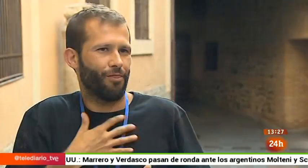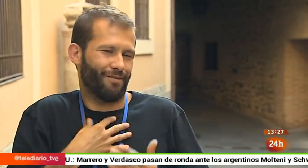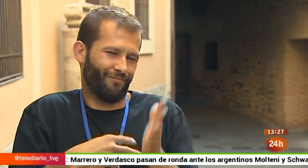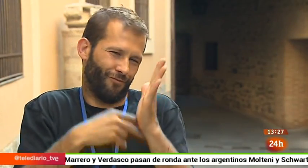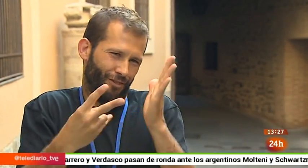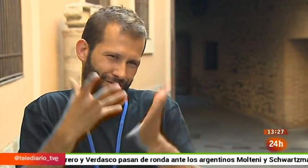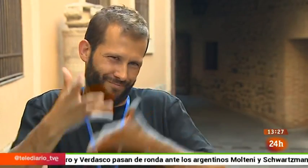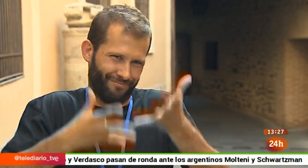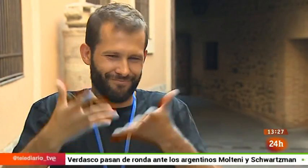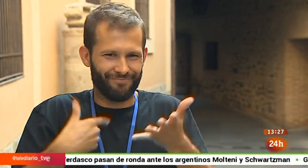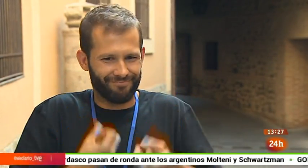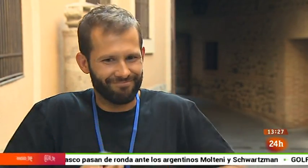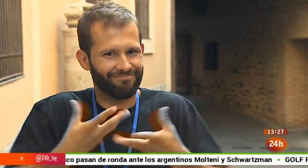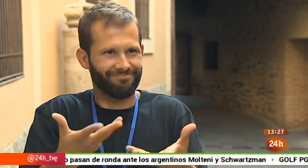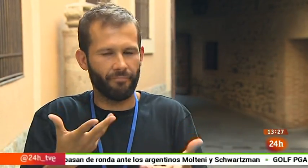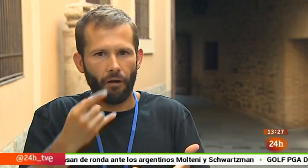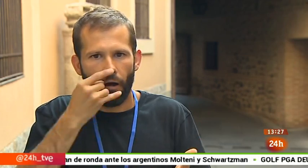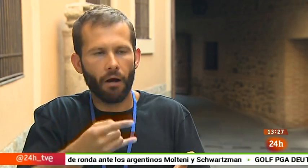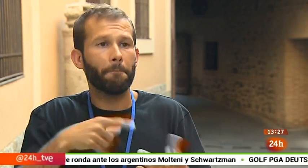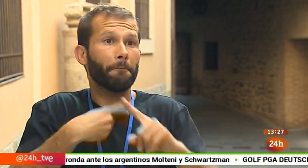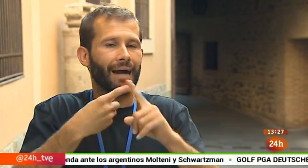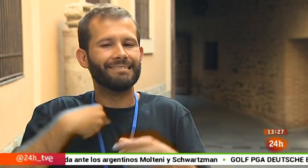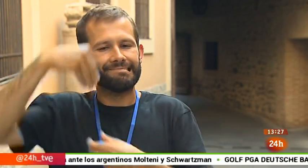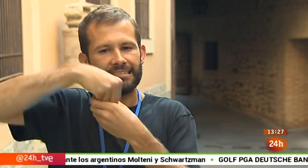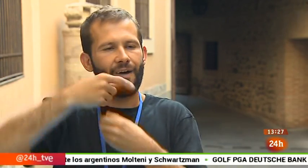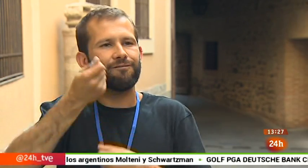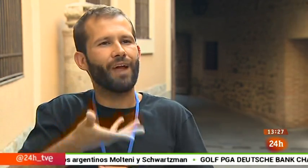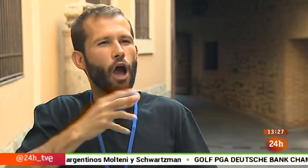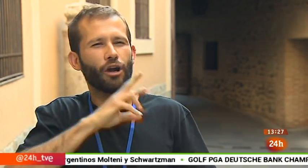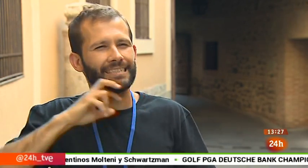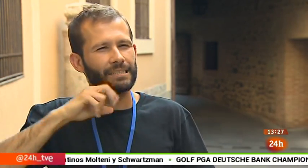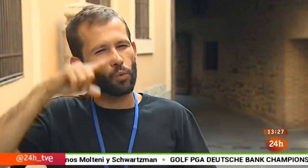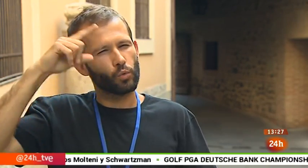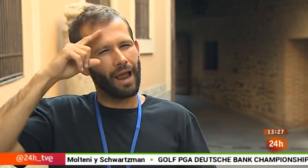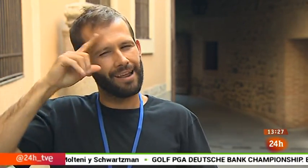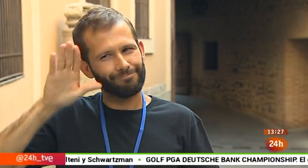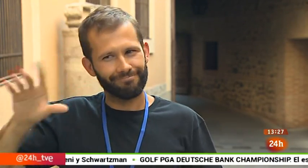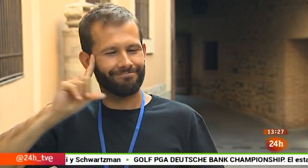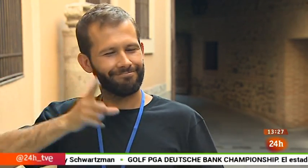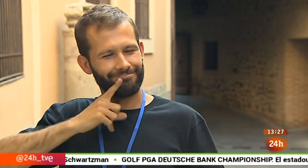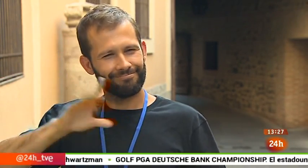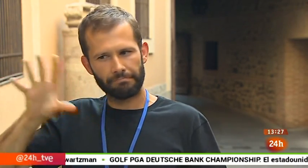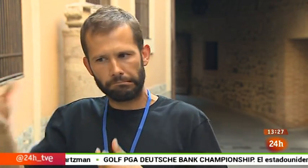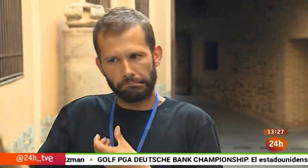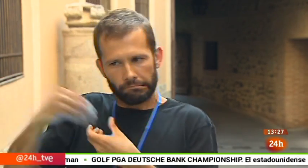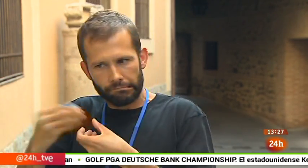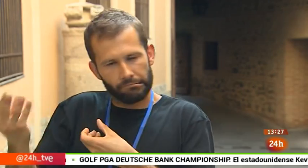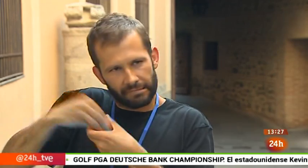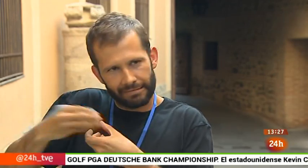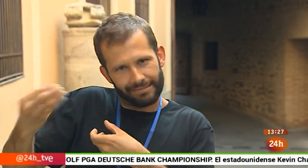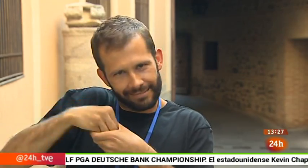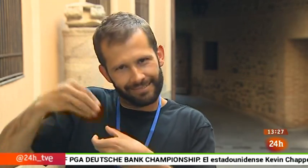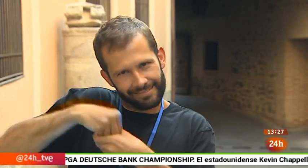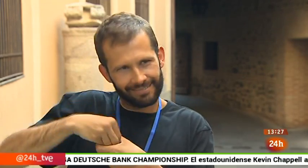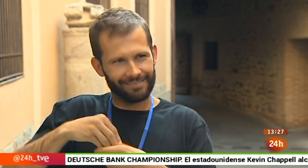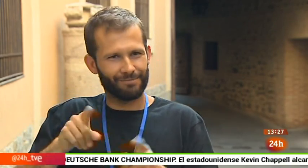La forma que yo tengo, lo que sería mi voz en lengua de signos, es una cosa que a la gente le ha ido gustando mucho y que además tiene un valor cultural en la comunidad